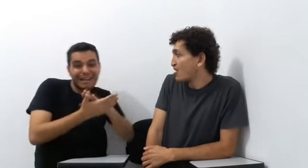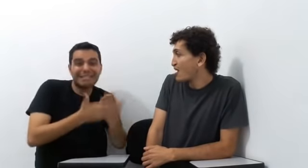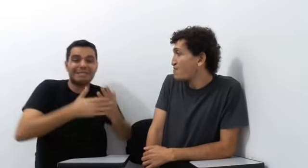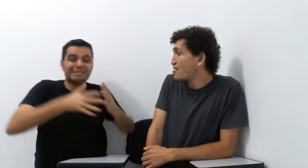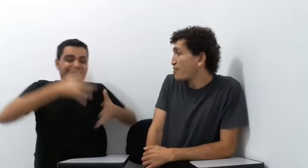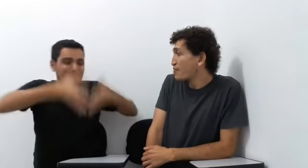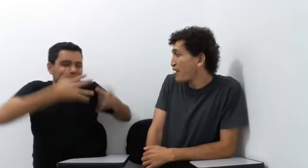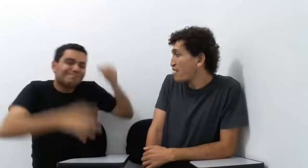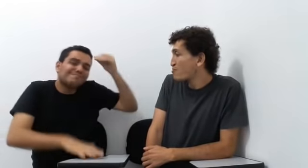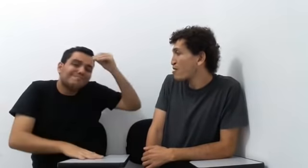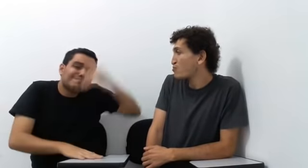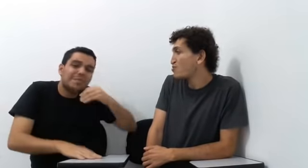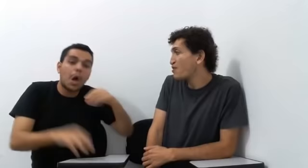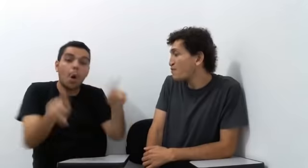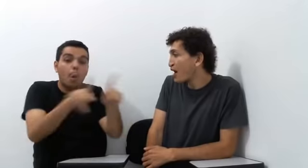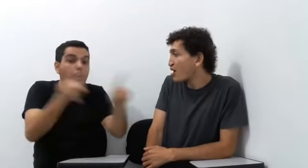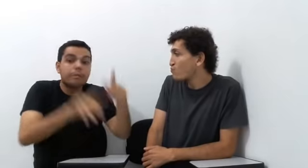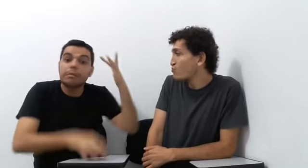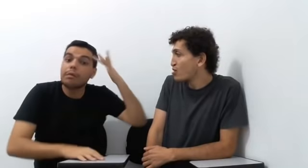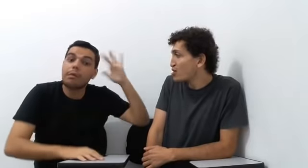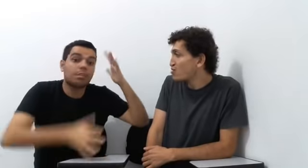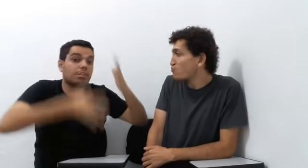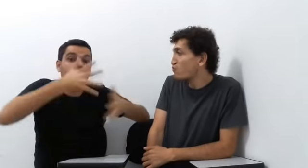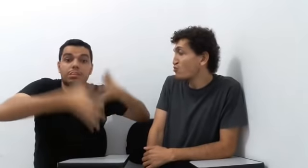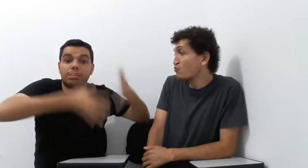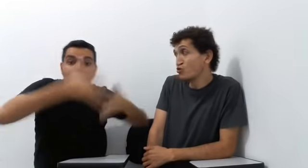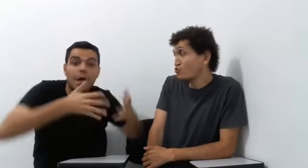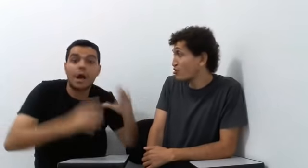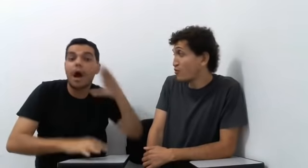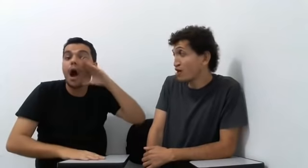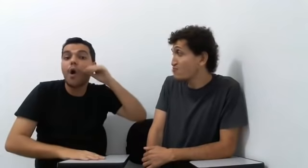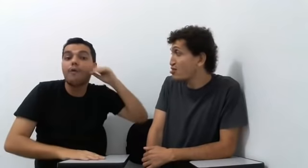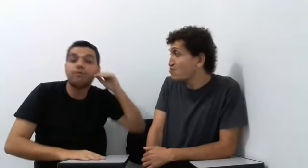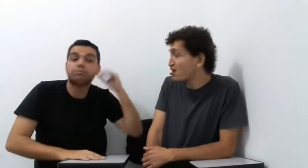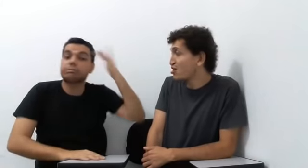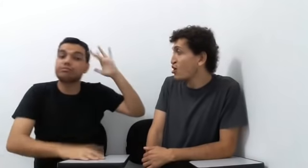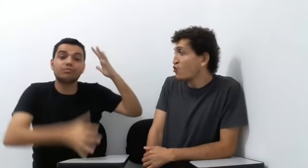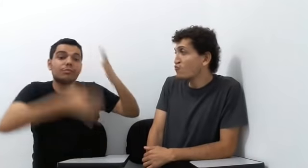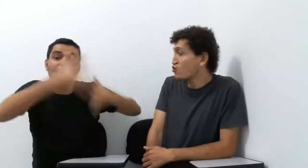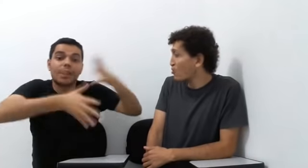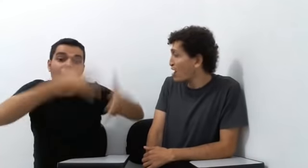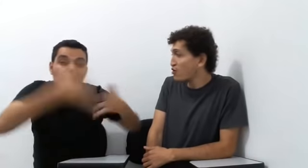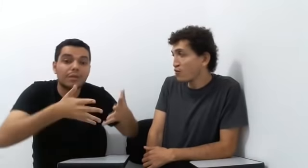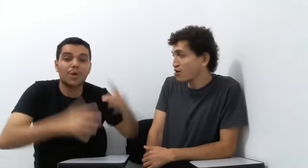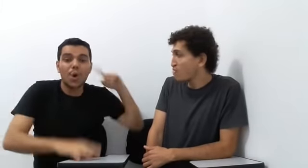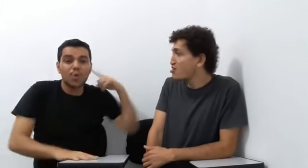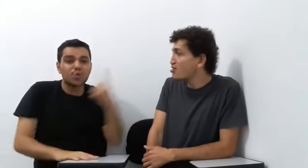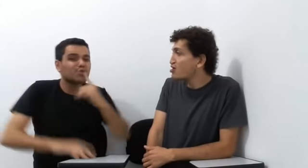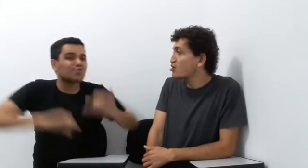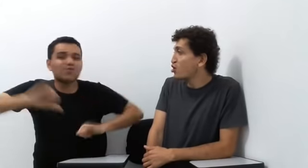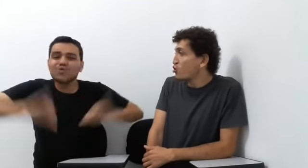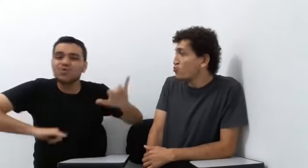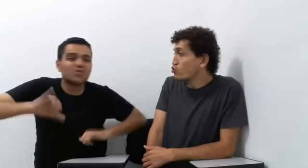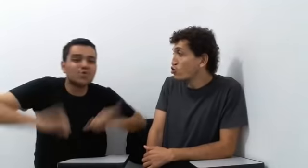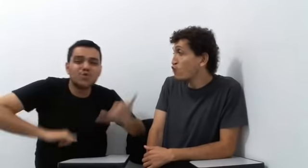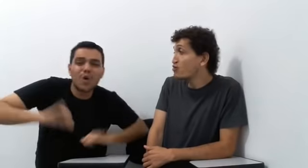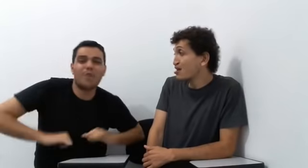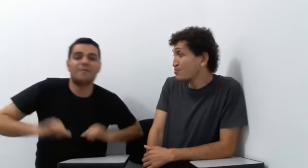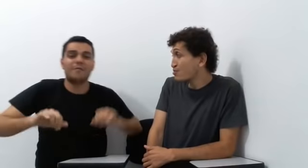a gente tem que ter livros práticos, livros porque os professores não sabem livros, os funcionários não sabem livros, os alunos sofrem bastante